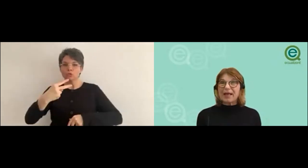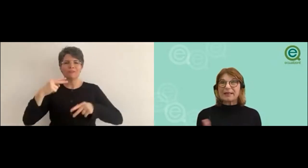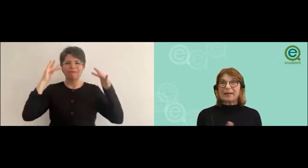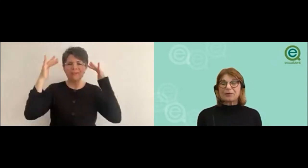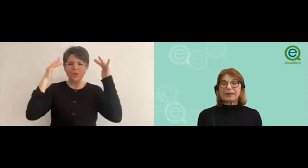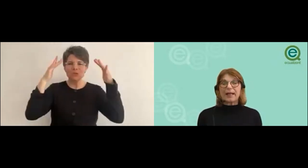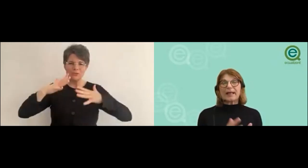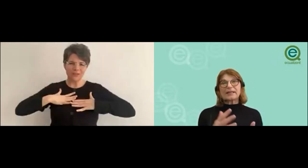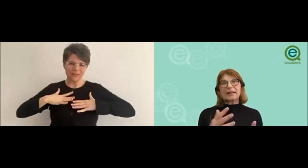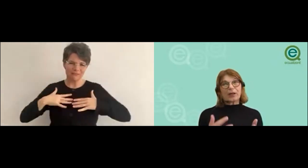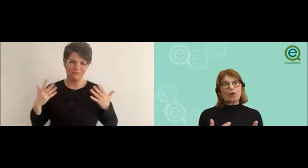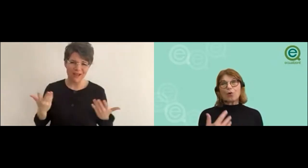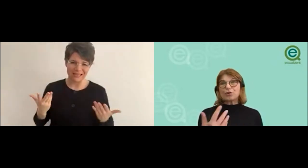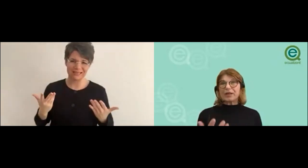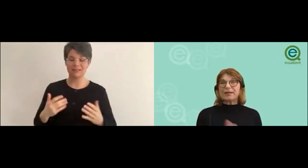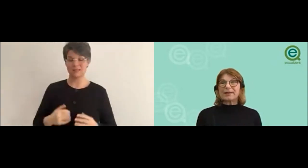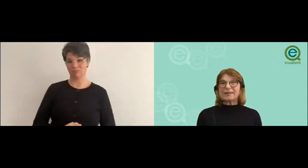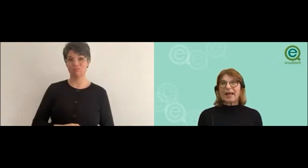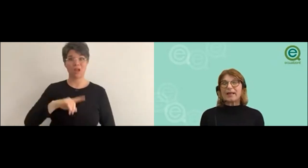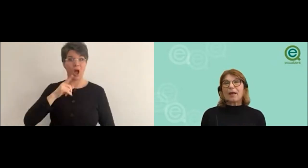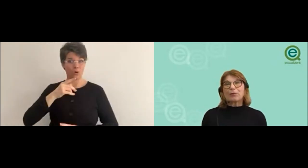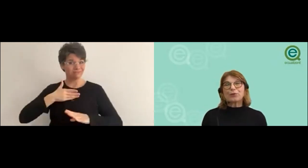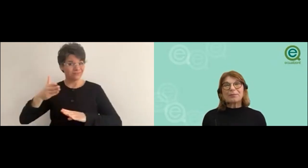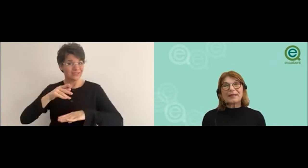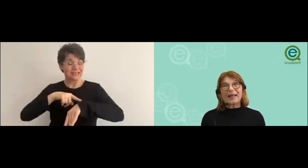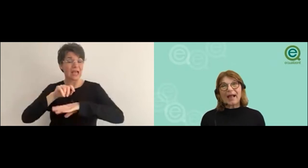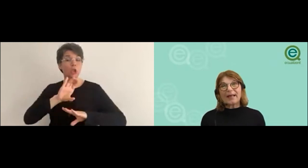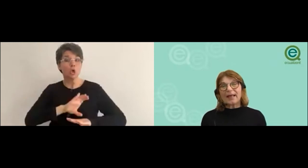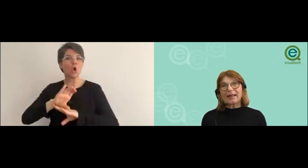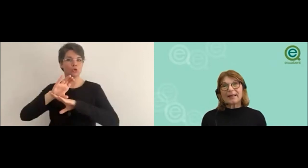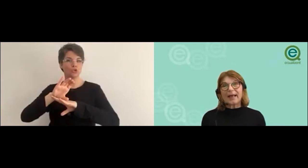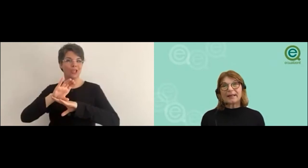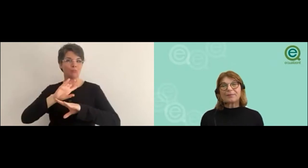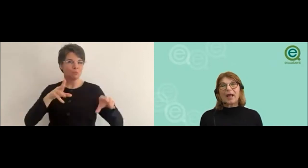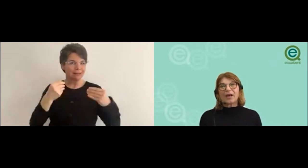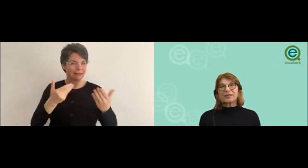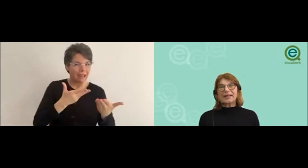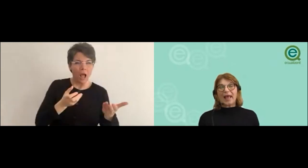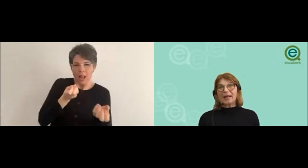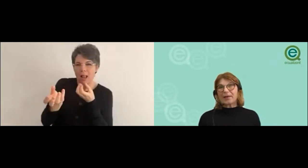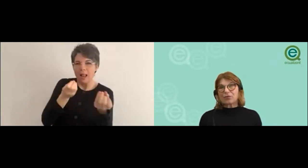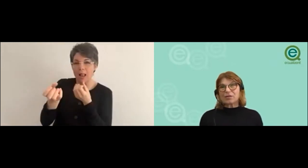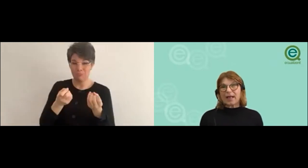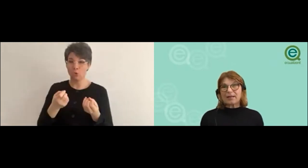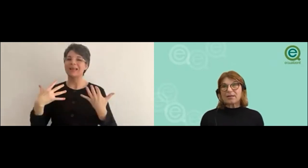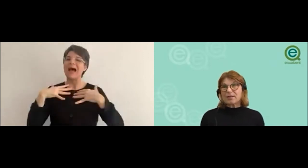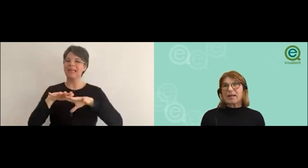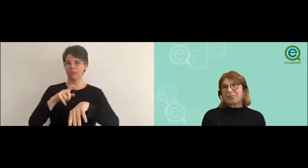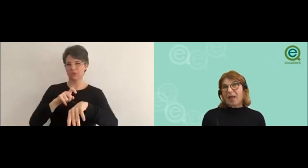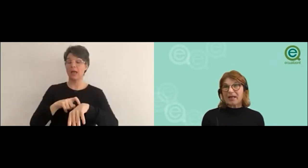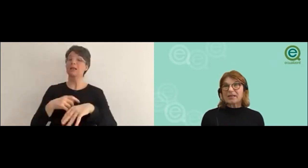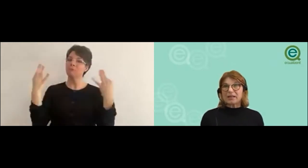hier gehandhabt wird. Es gibt ein Coaching in dieser Zeit, man muss die Materialien kennenlernen. Also diese Einarbeitungszeit